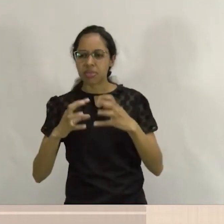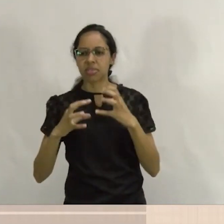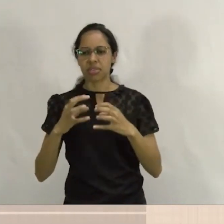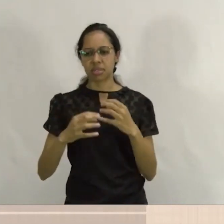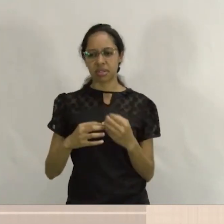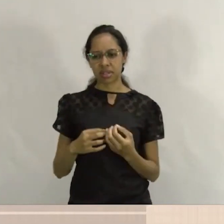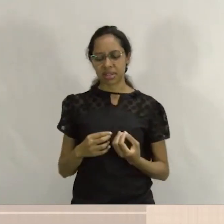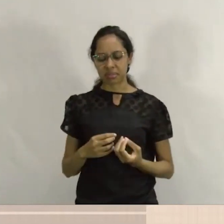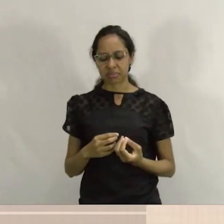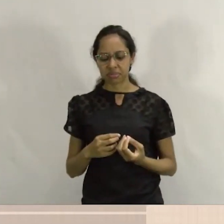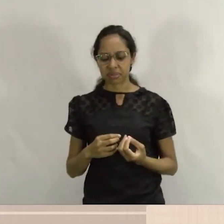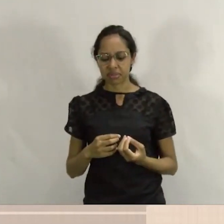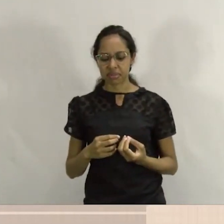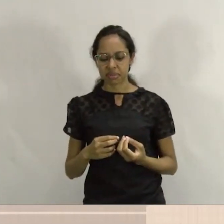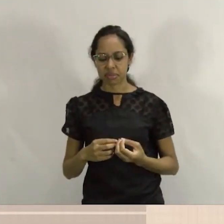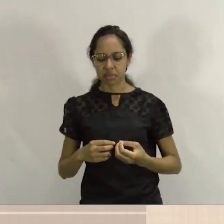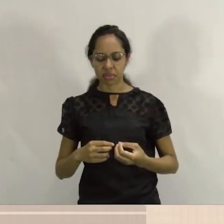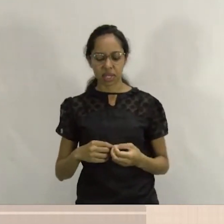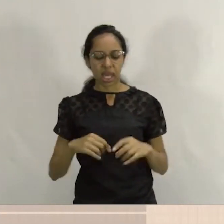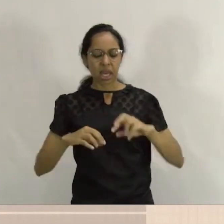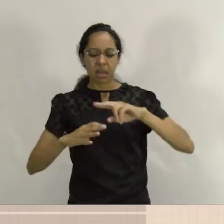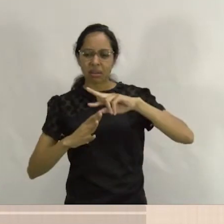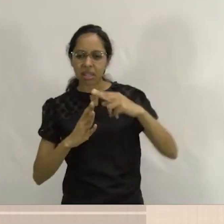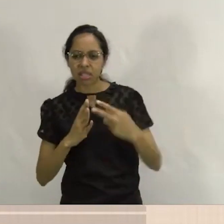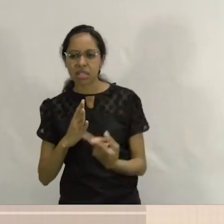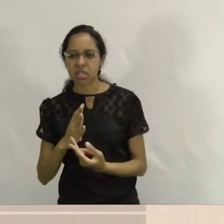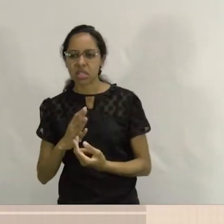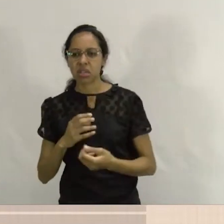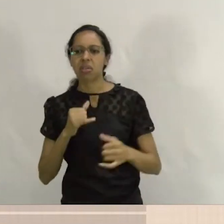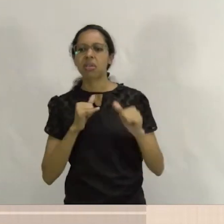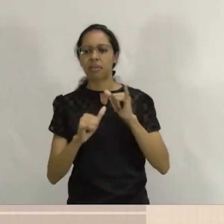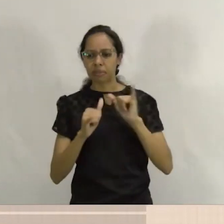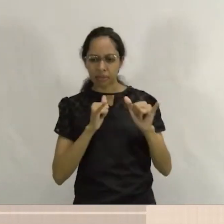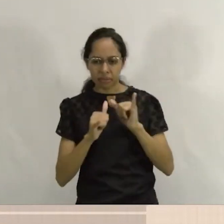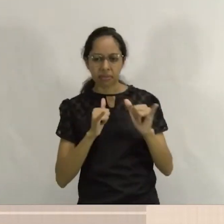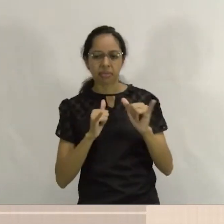quê? Fábulas, mitos judaicos,